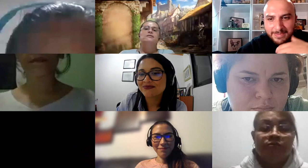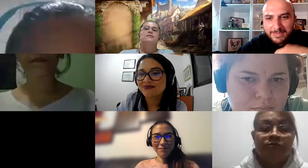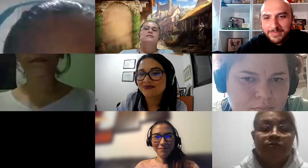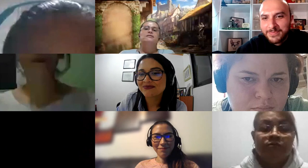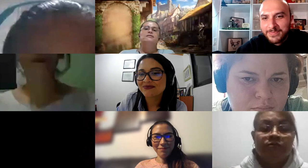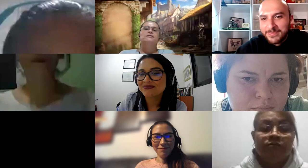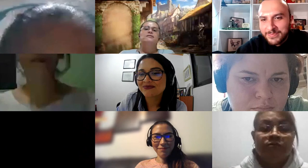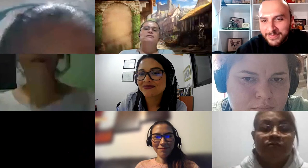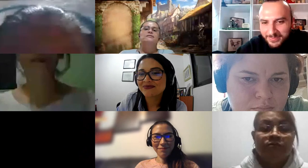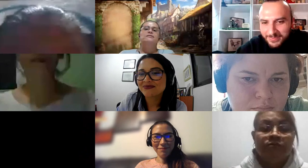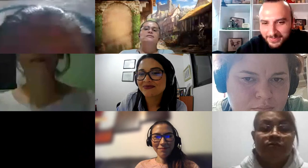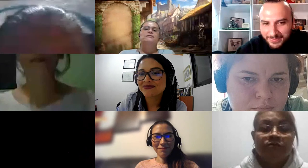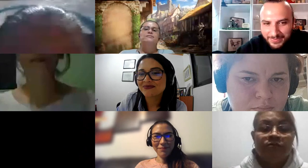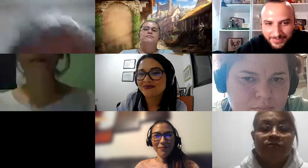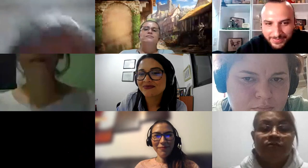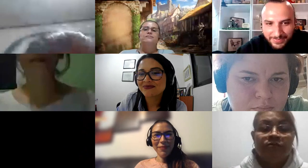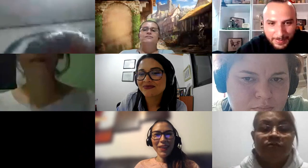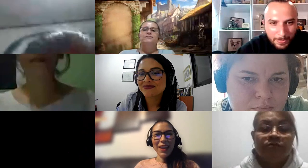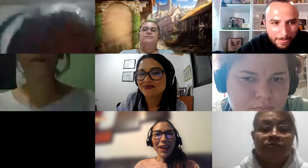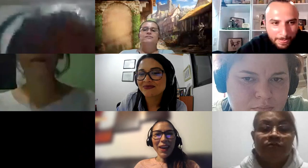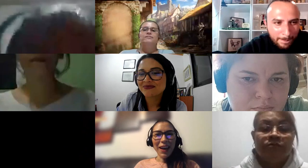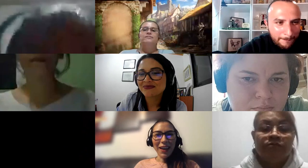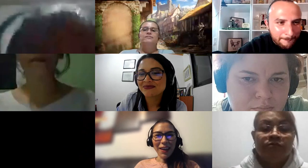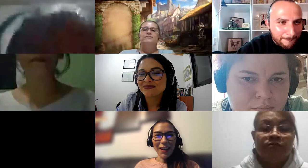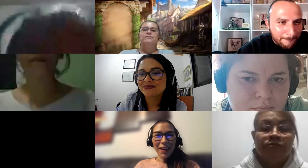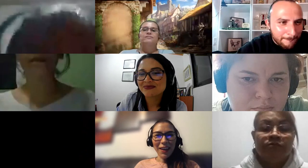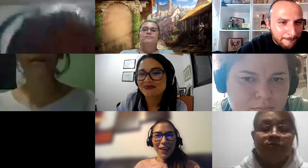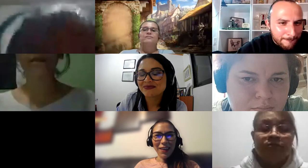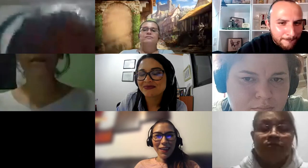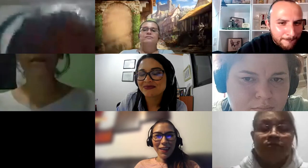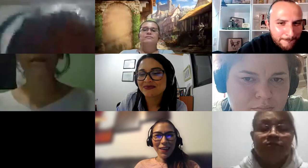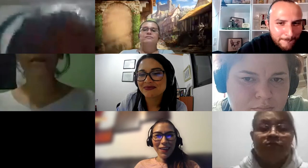Buenas noches. Mi nombre es Emma Cobán.